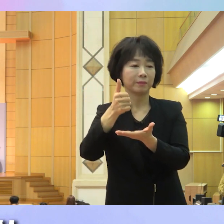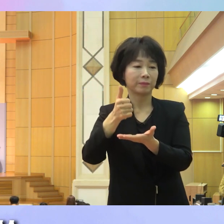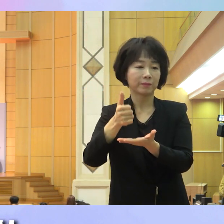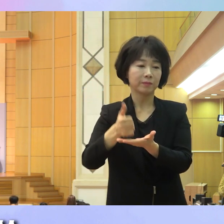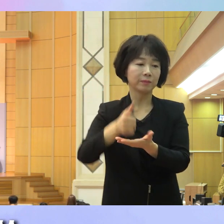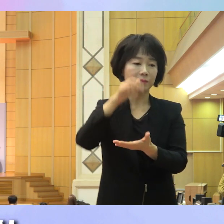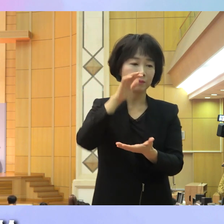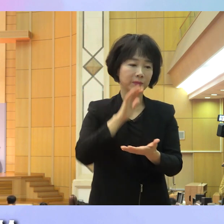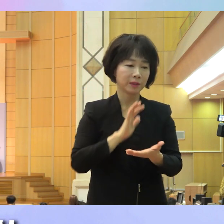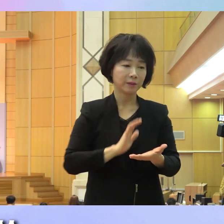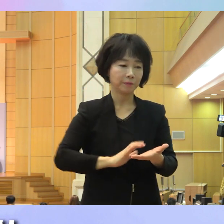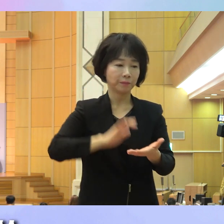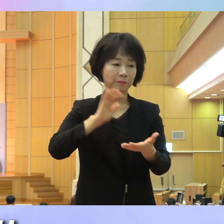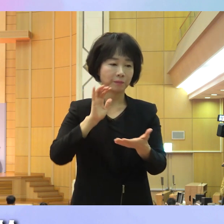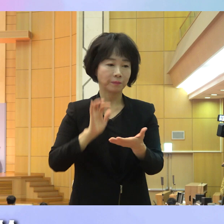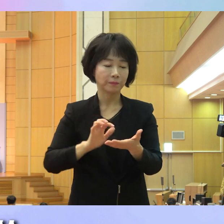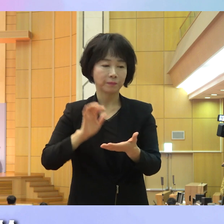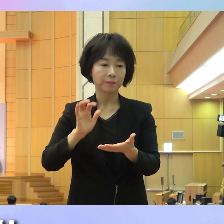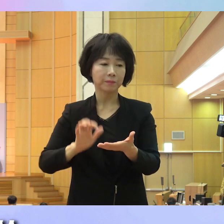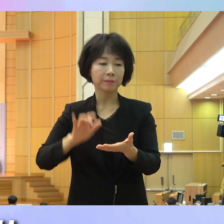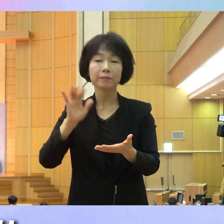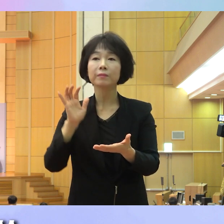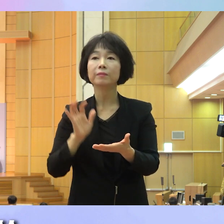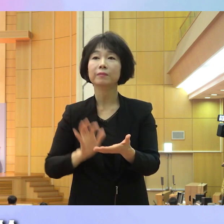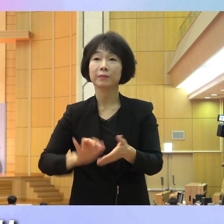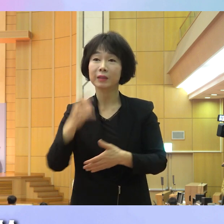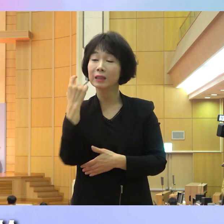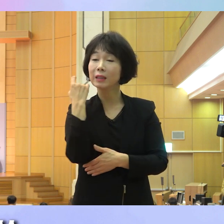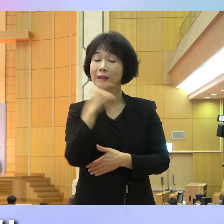그리스도. 은과 금 내게 없으나